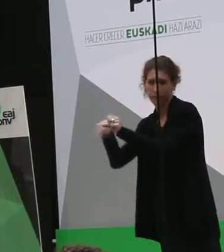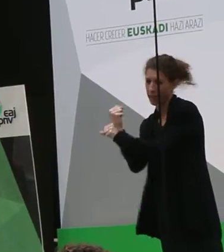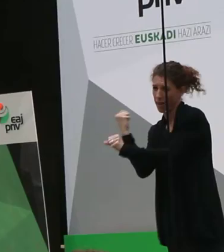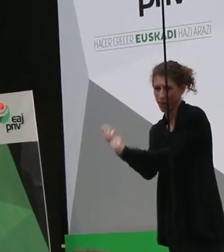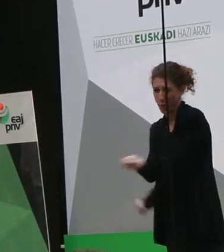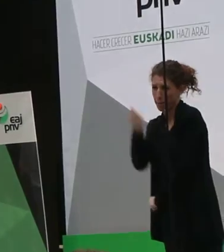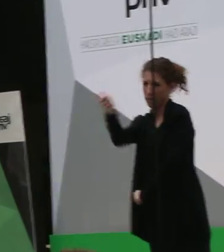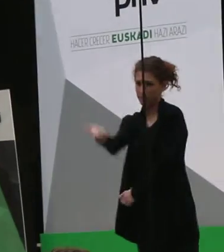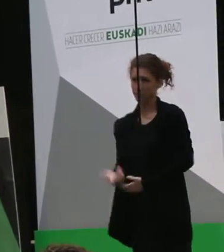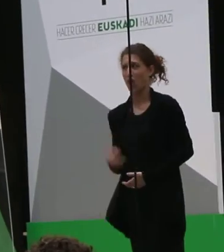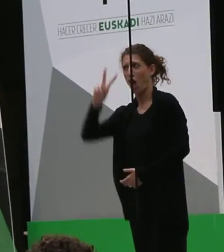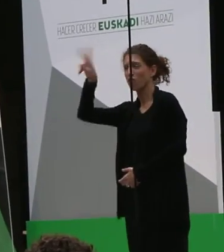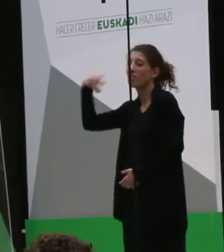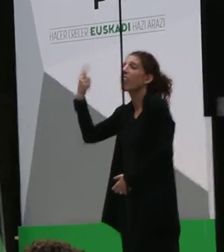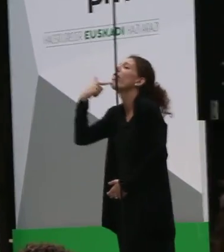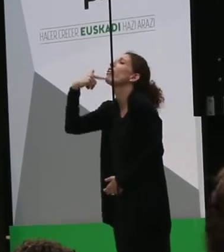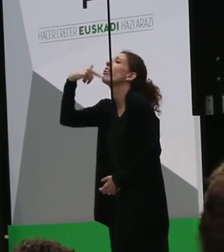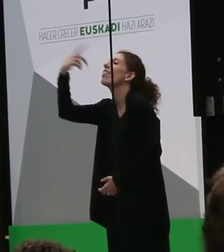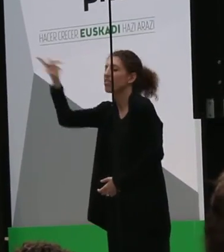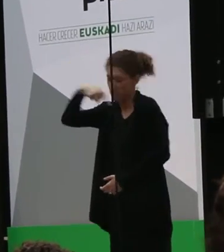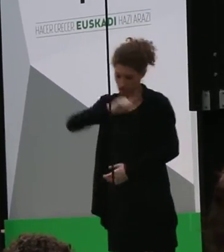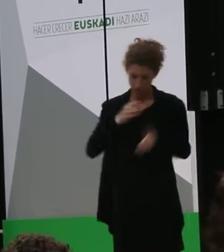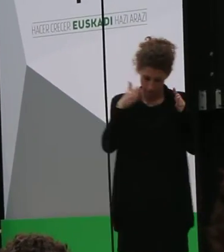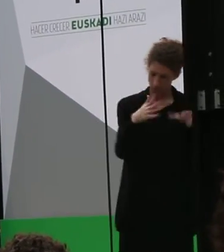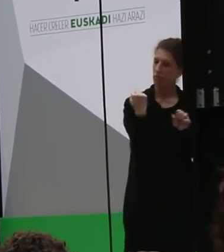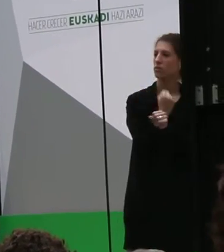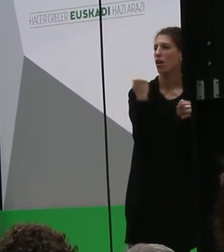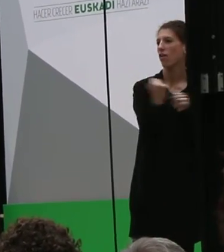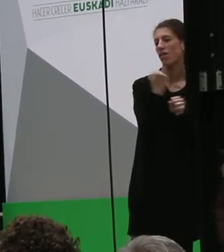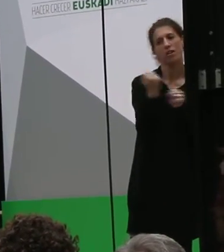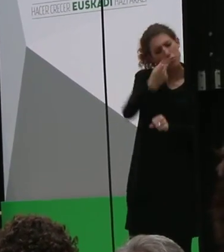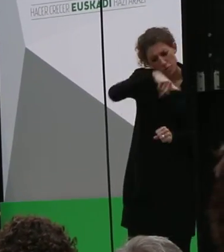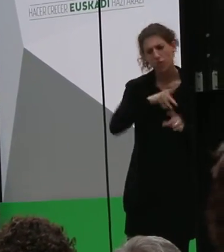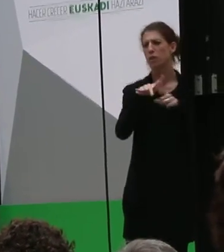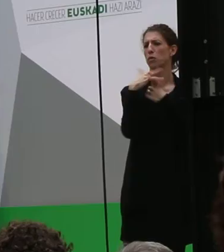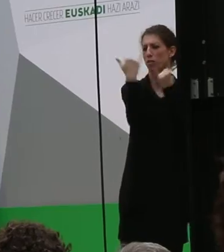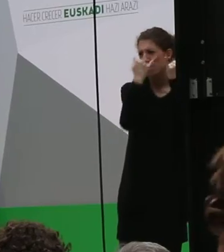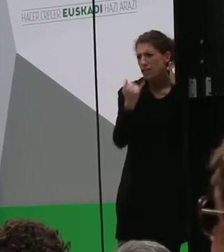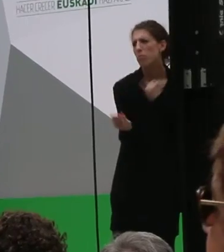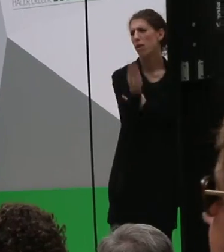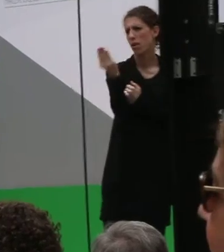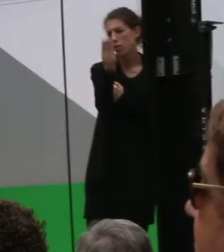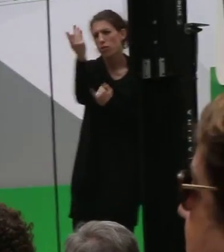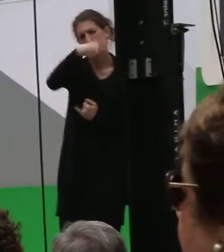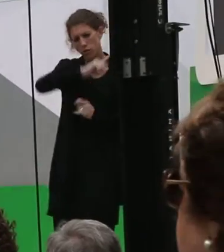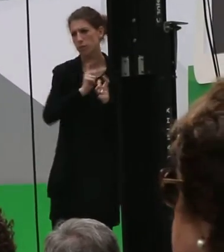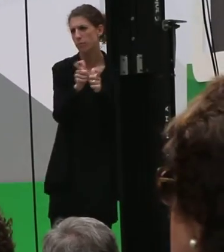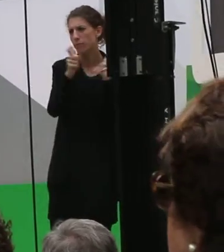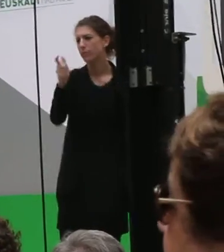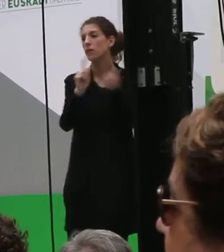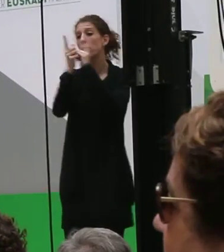dediquen a prometer la luna, nosotros a trabajar, a lo nuestro, a salir de la crisis, a crecer.